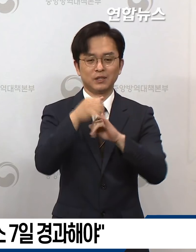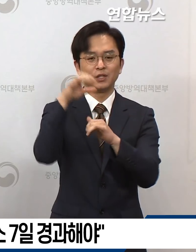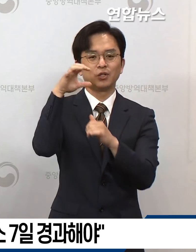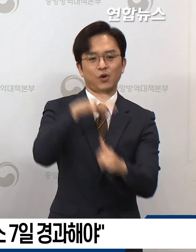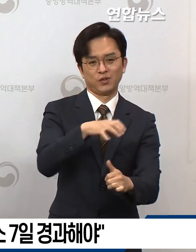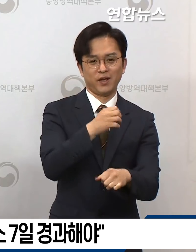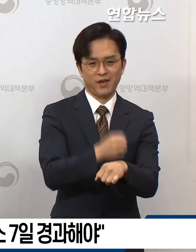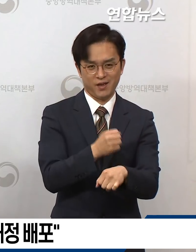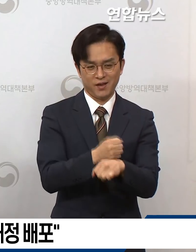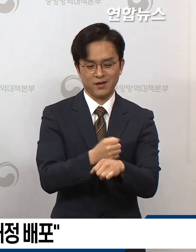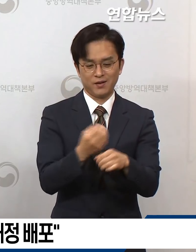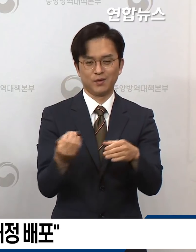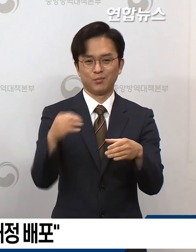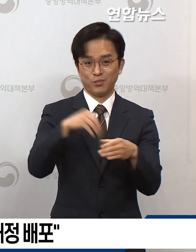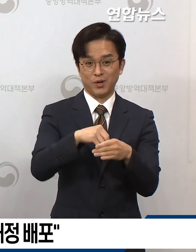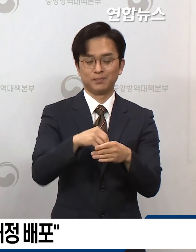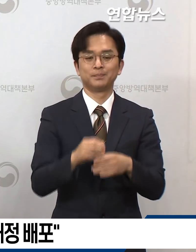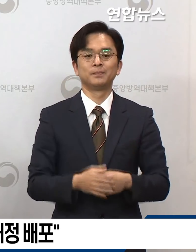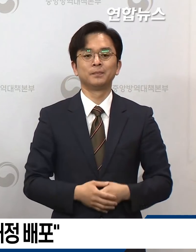되었습니다.